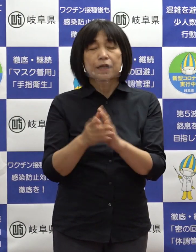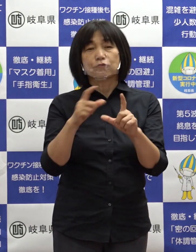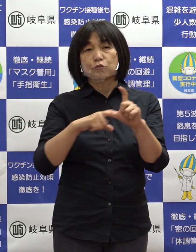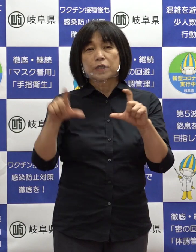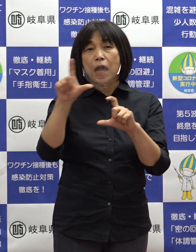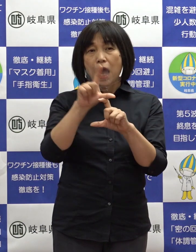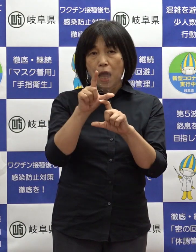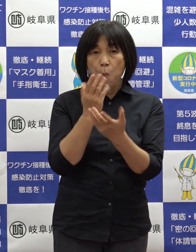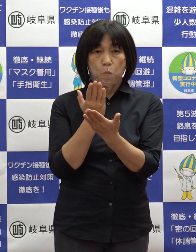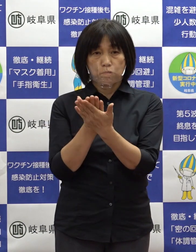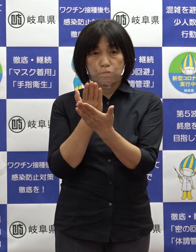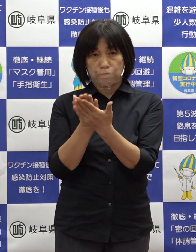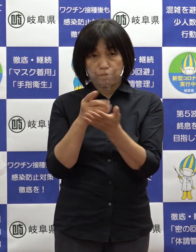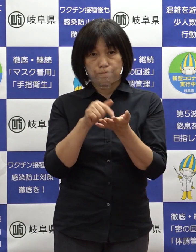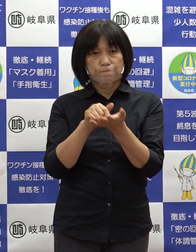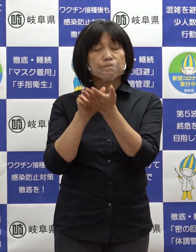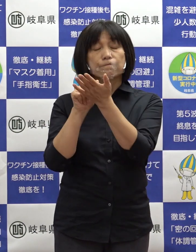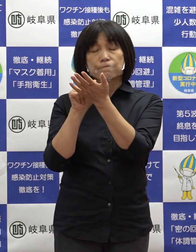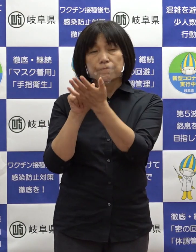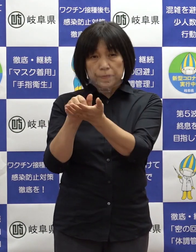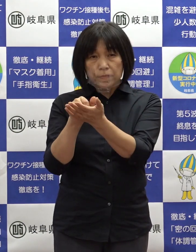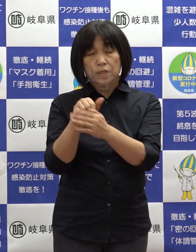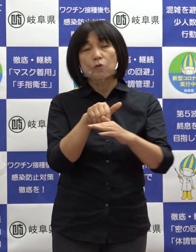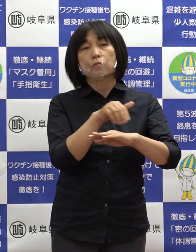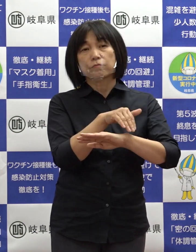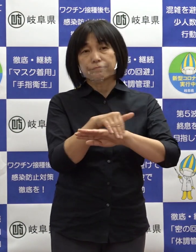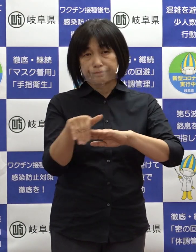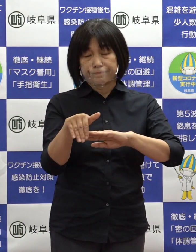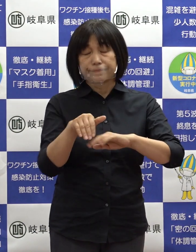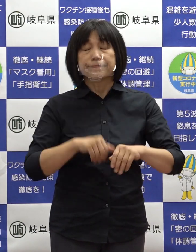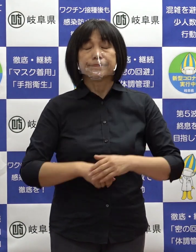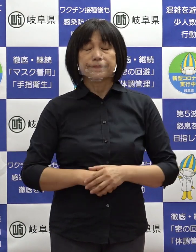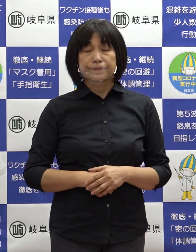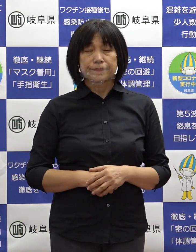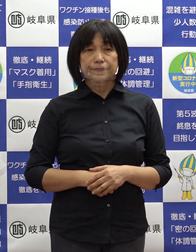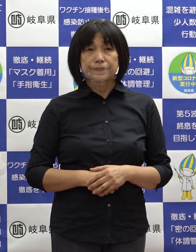お願いしようというふうに、思っておるところでございます。